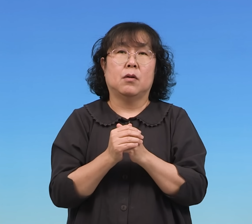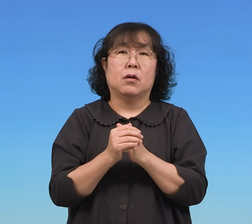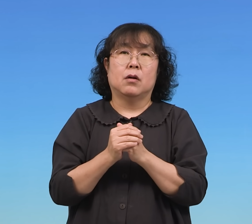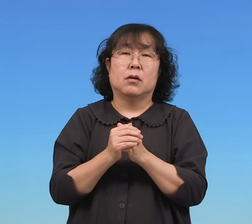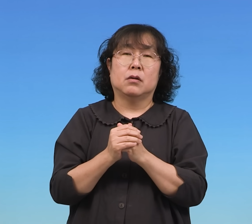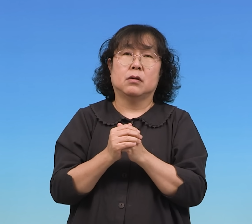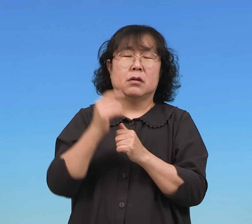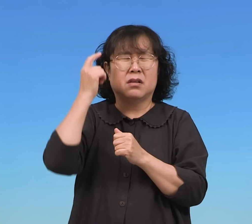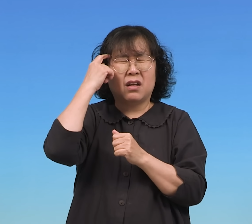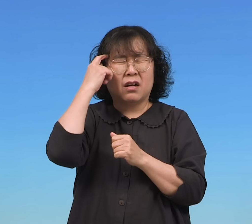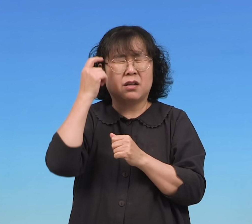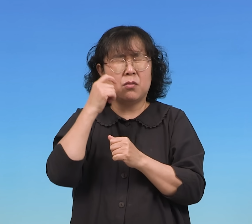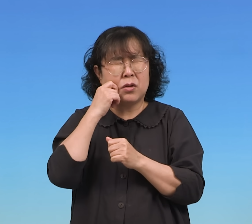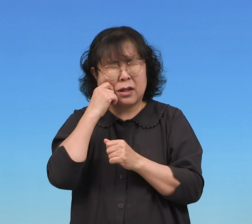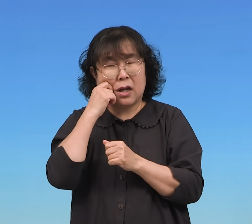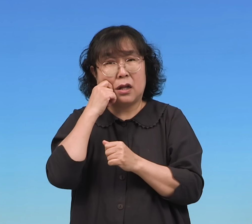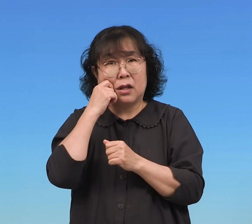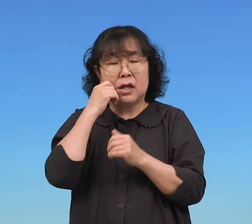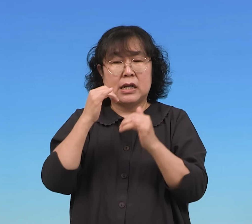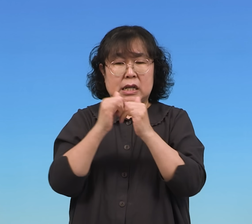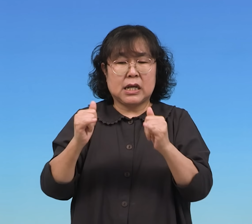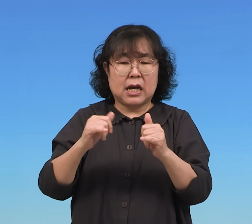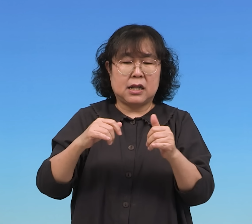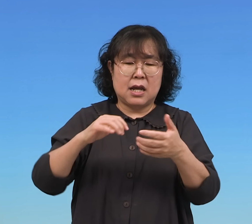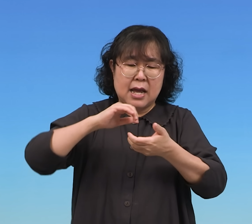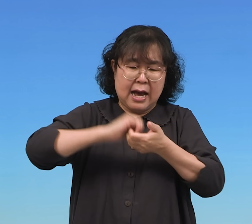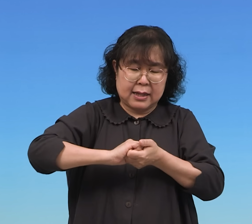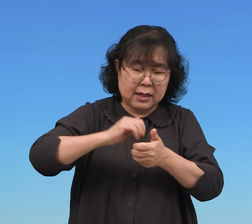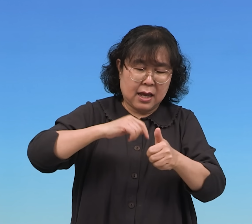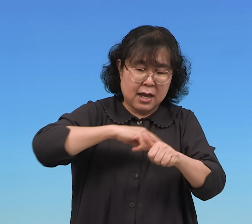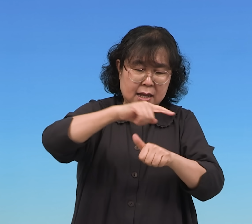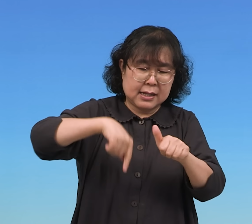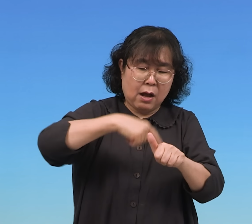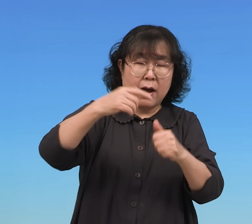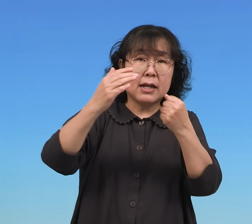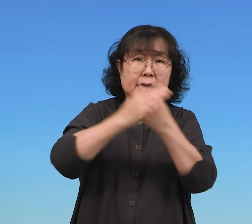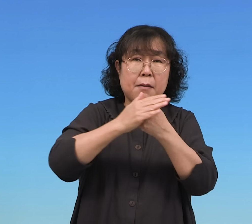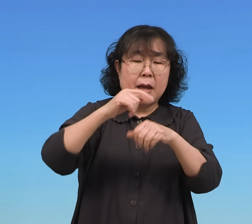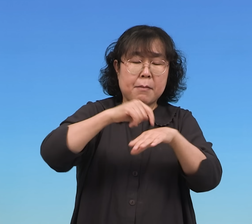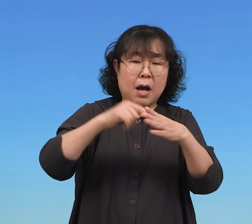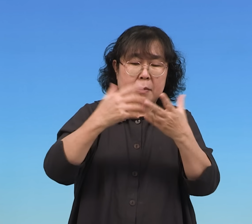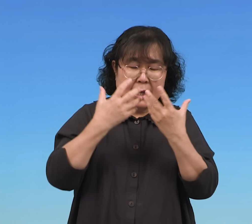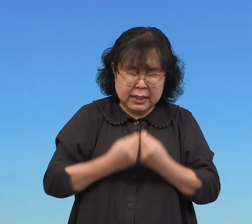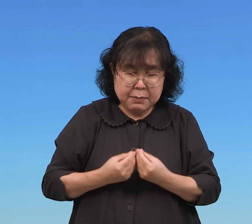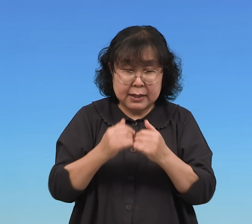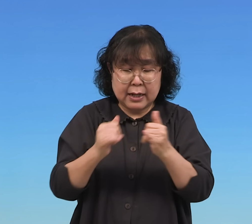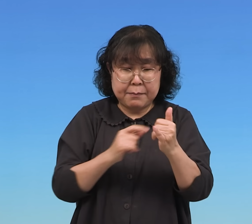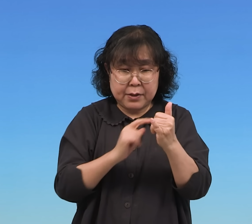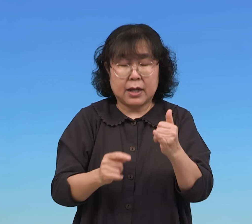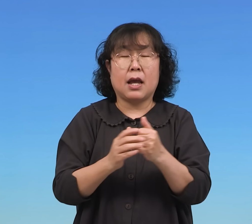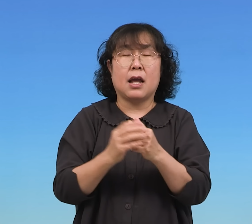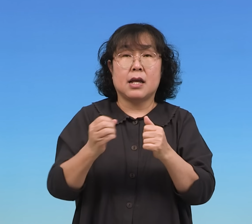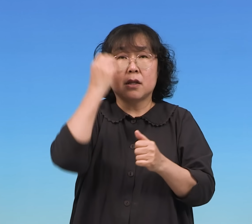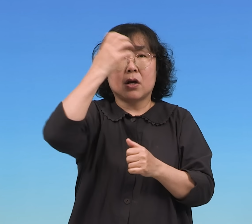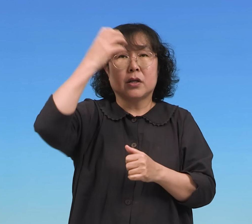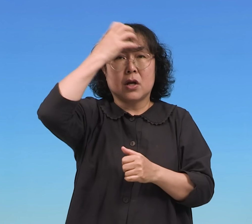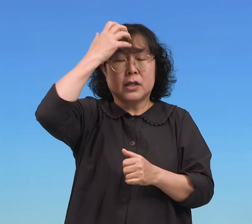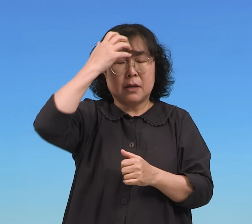못한 인간의 한계 상황에 빠져서 낙심하는 분들에게 우리가 찬양하고 기도하는 동안에